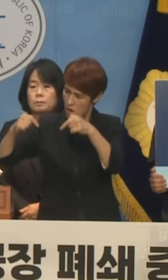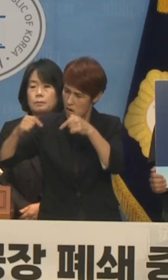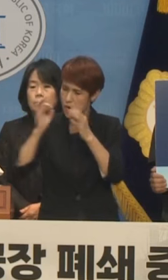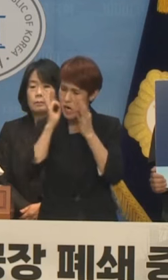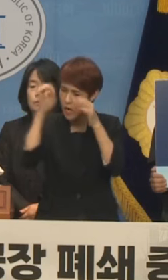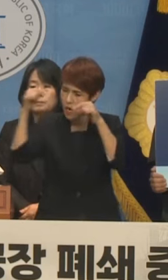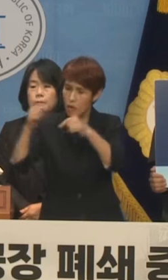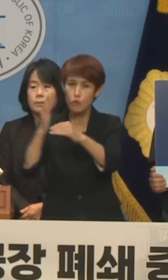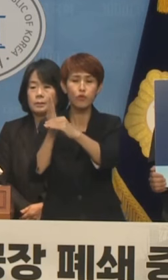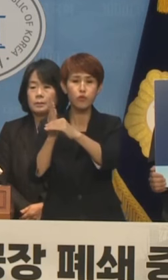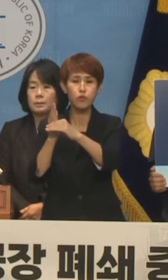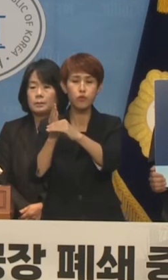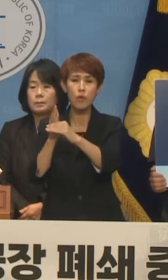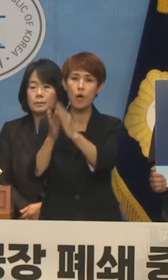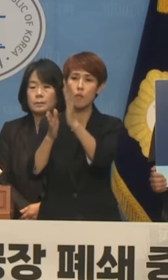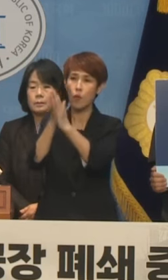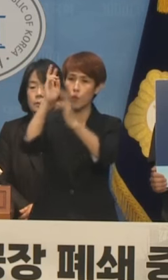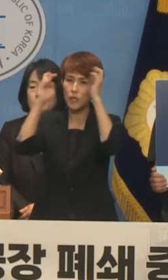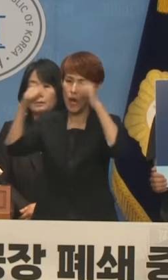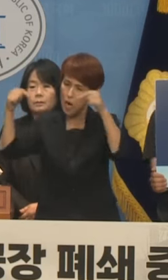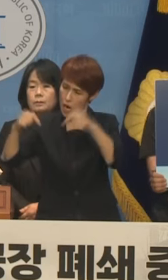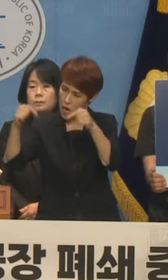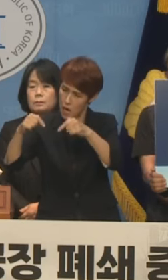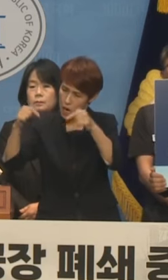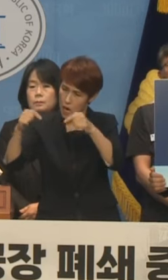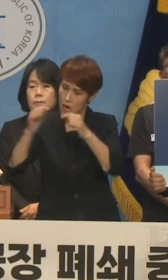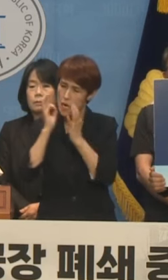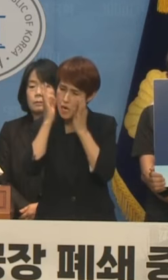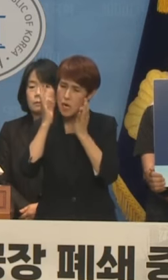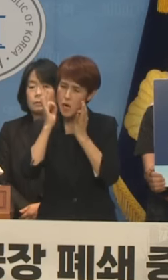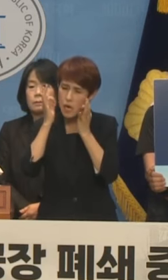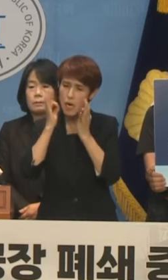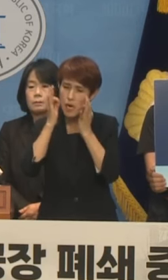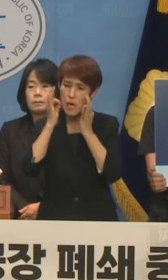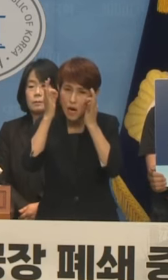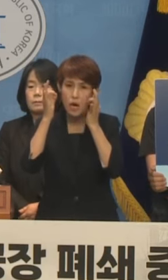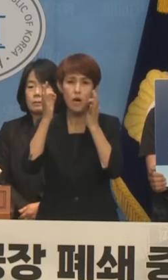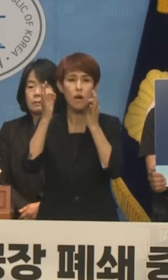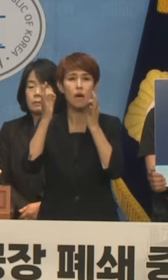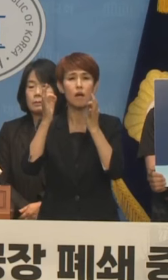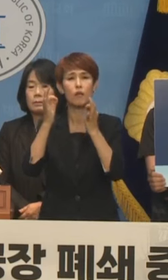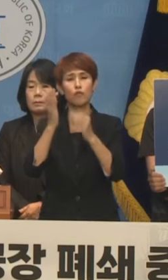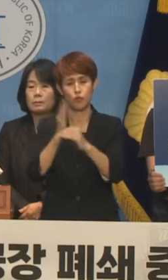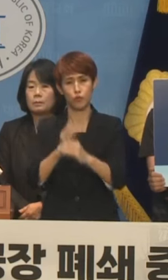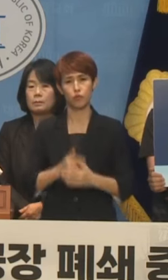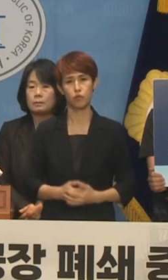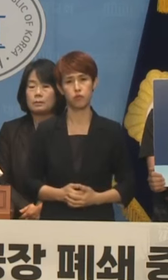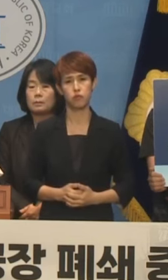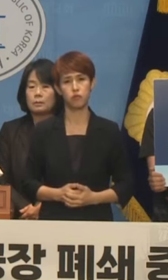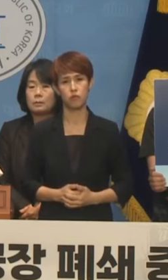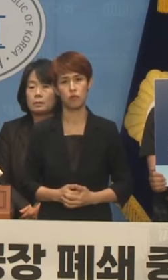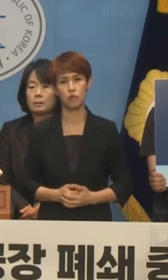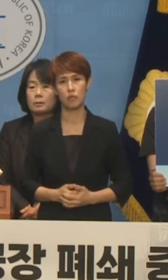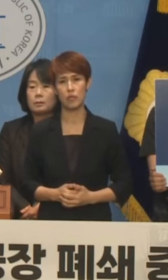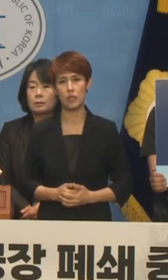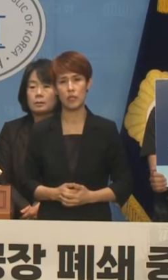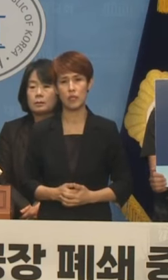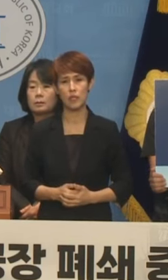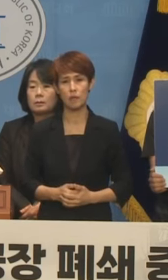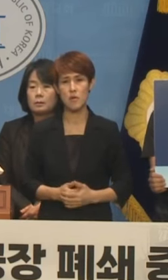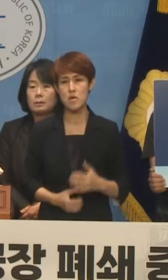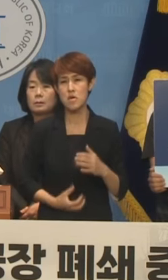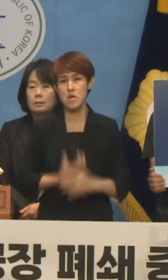그리고 본사와의 협상 분위기를 이어가기 위해 쟁의권이 있음에도 극도로 파업을